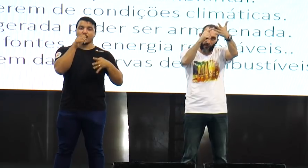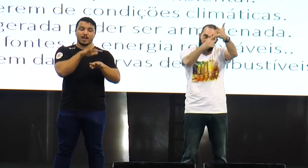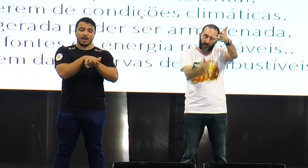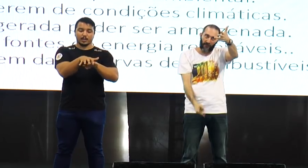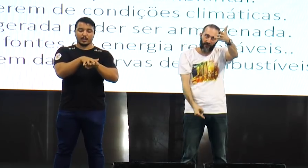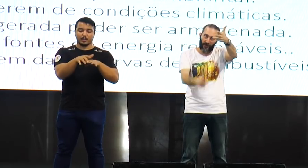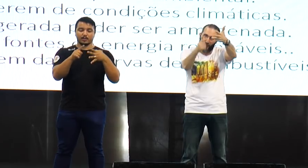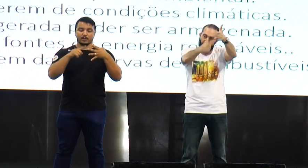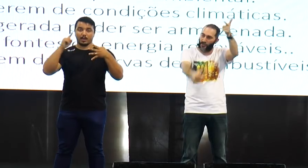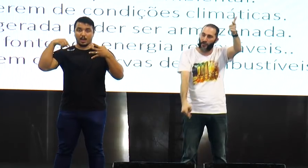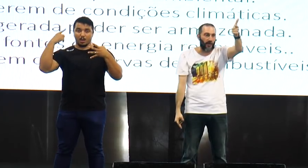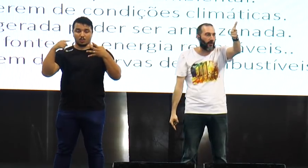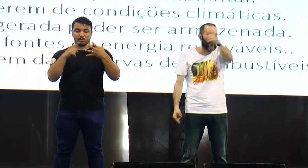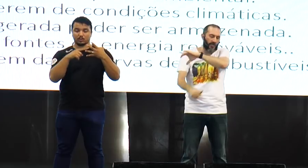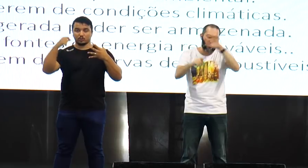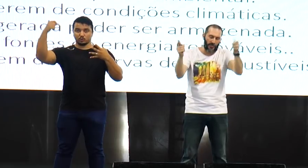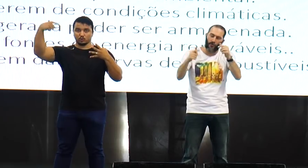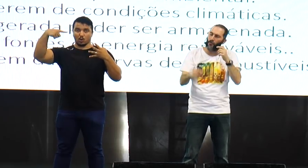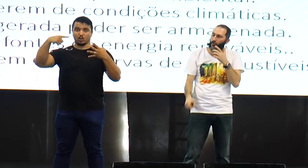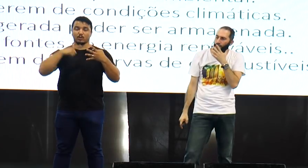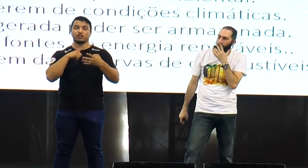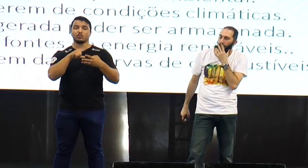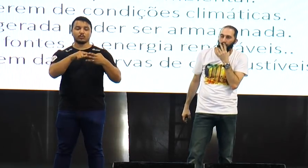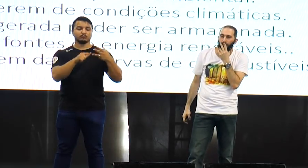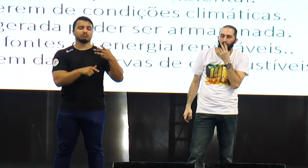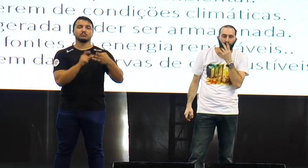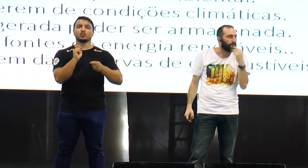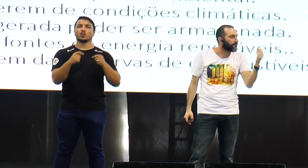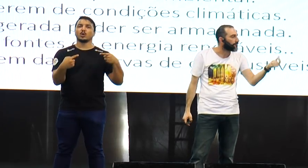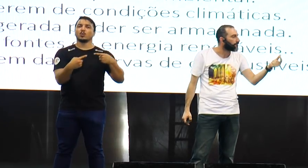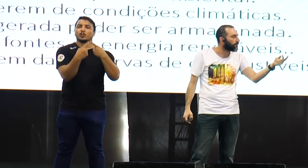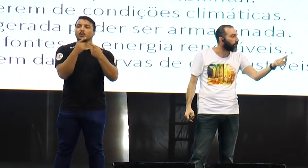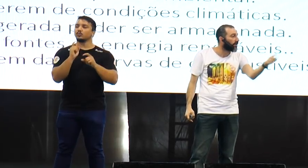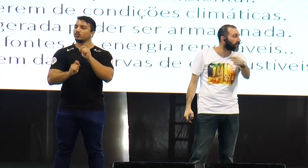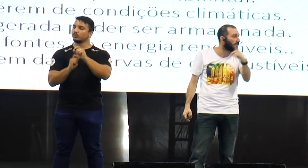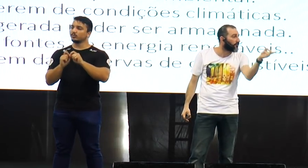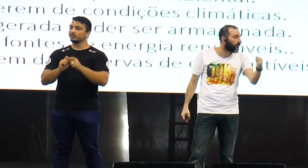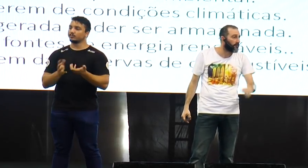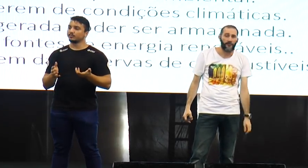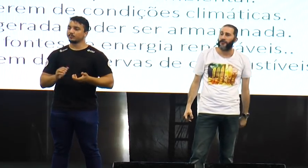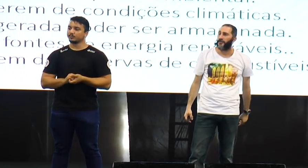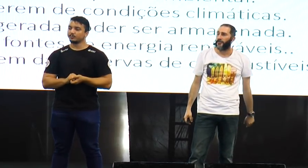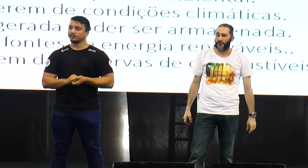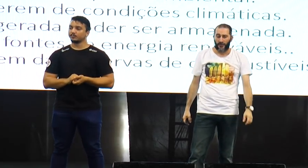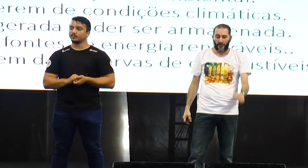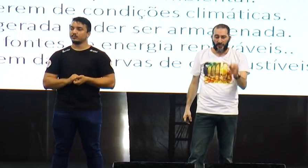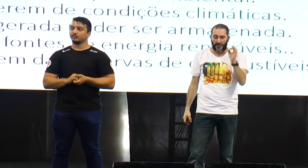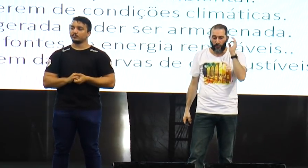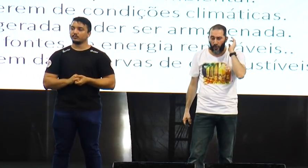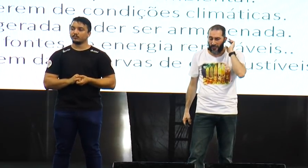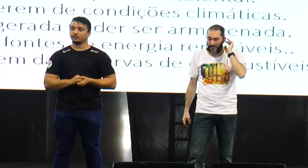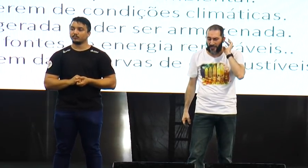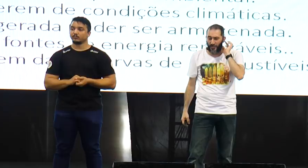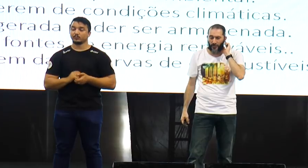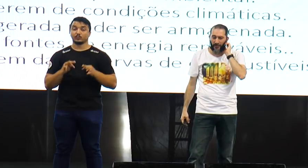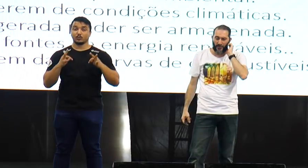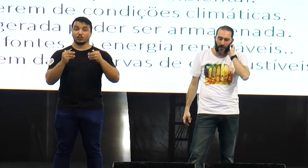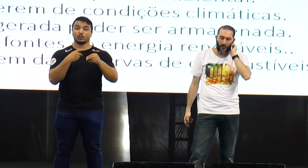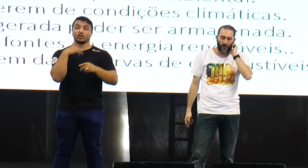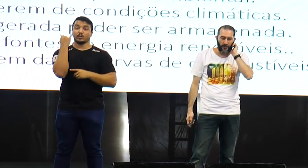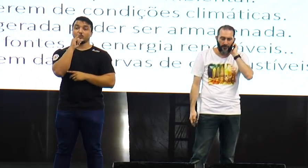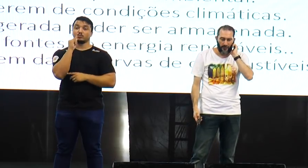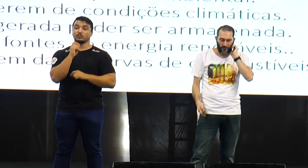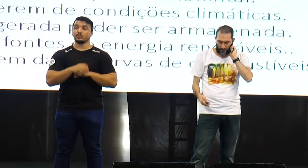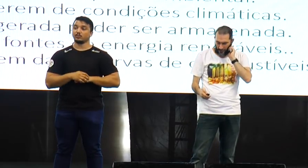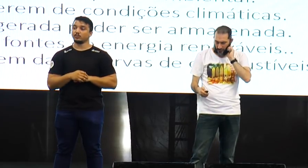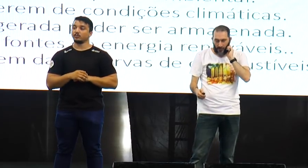de energia eólica, falei de energia solar. O que eles têm em comum? O que eles têm em comum? São todas energia o que,